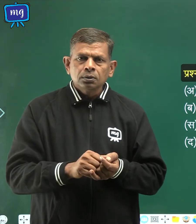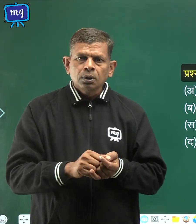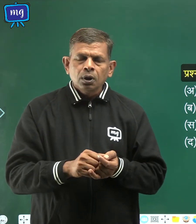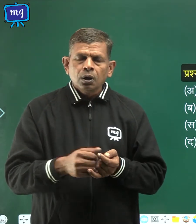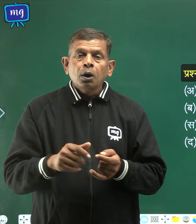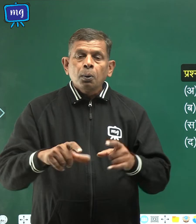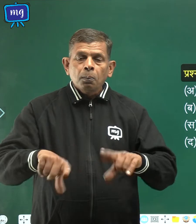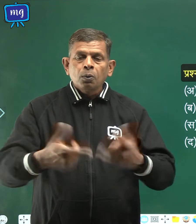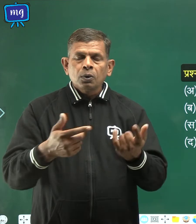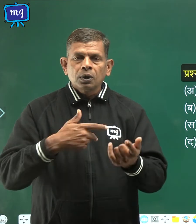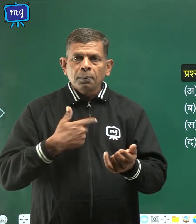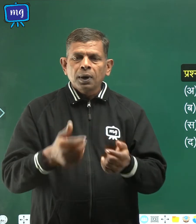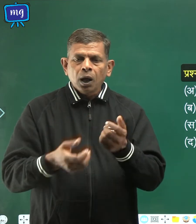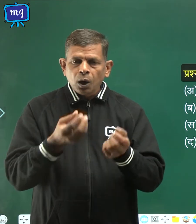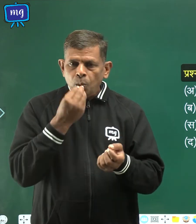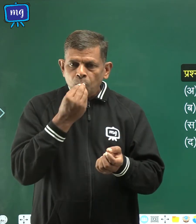पौधे अपना भोजन